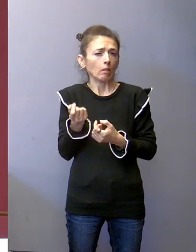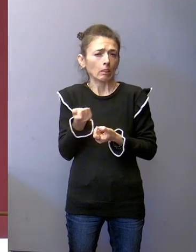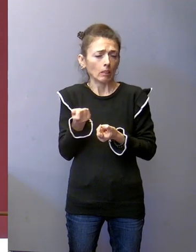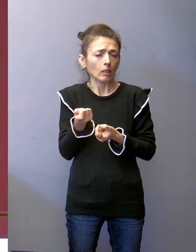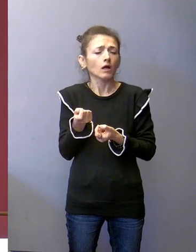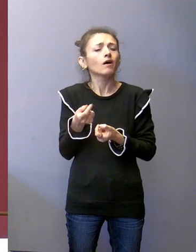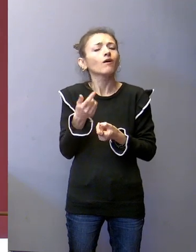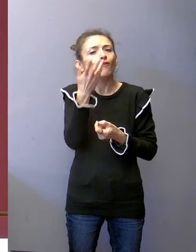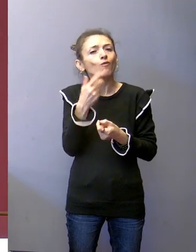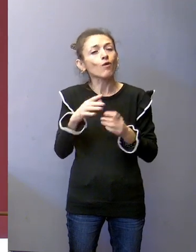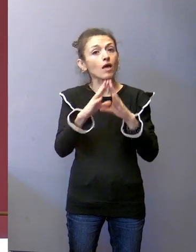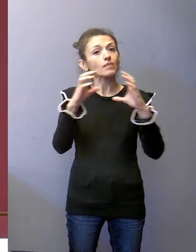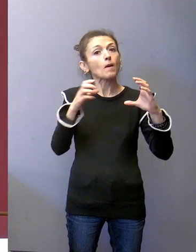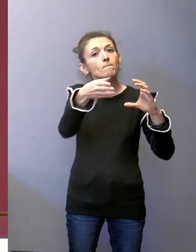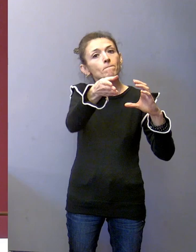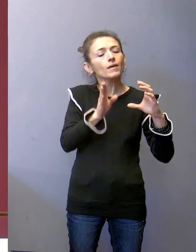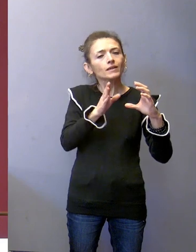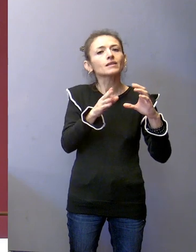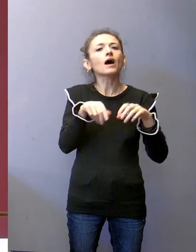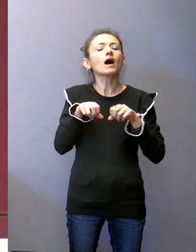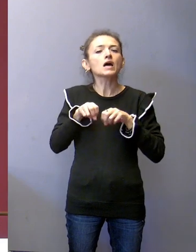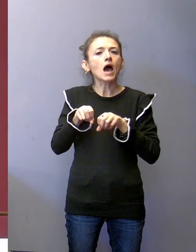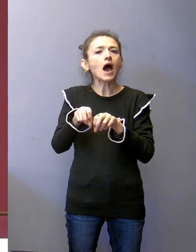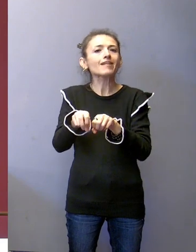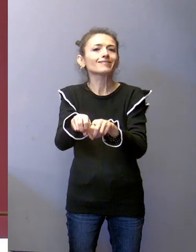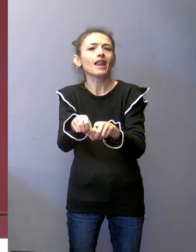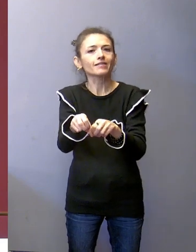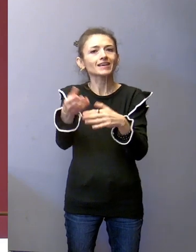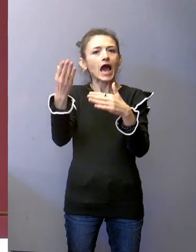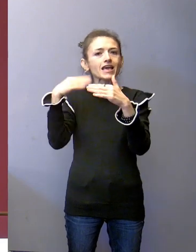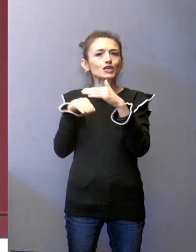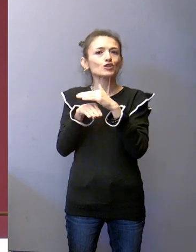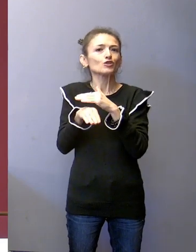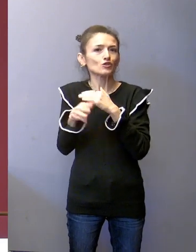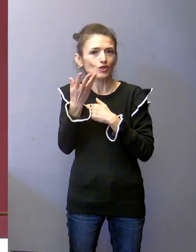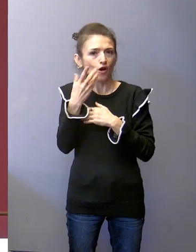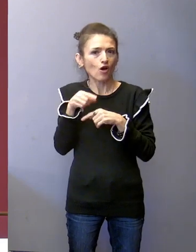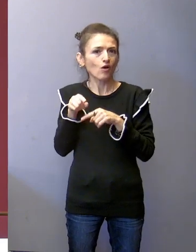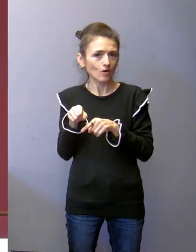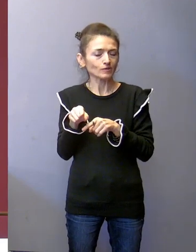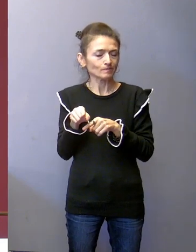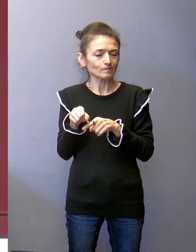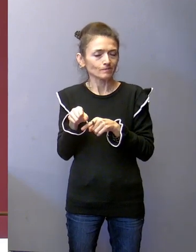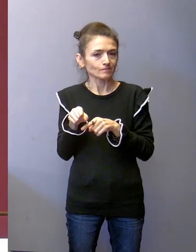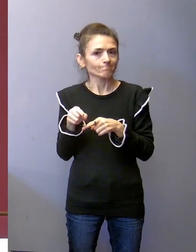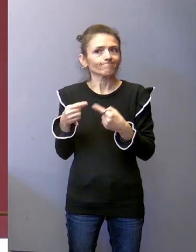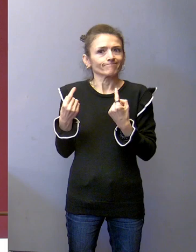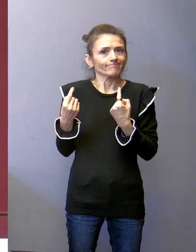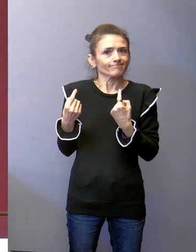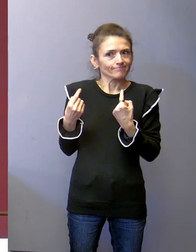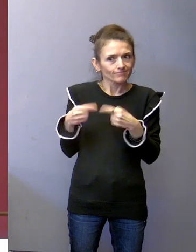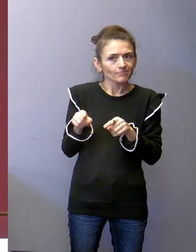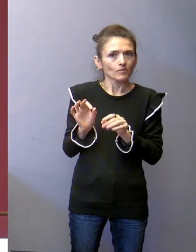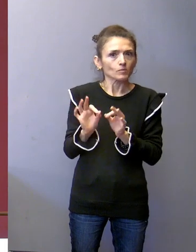materia dell'impianto con la pista di atletica indoor e posso assicurare che come dire questo è stato